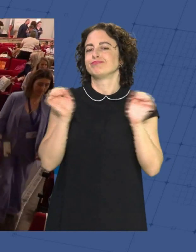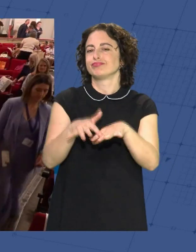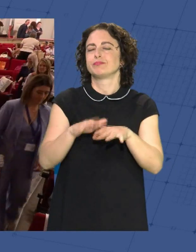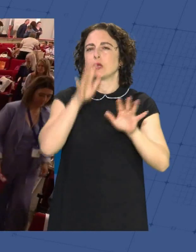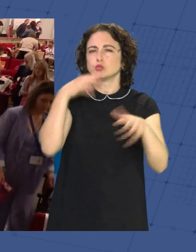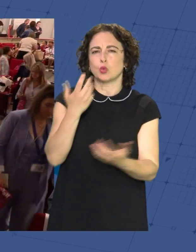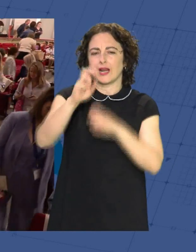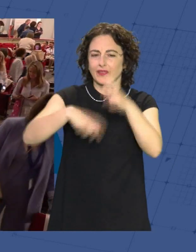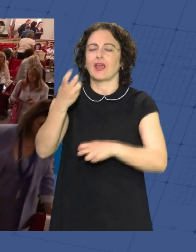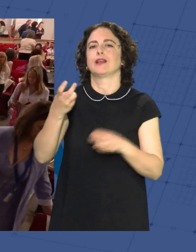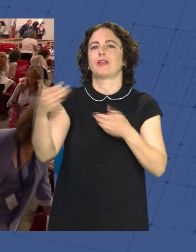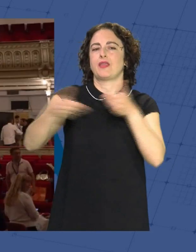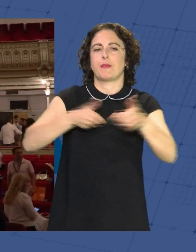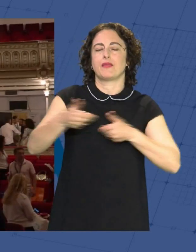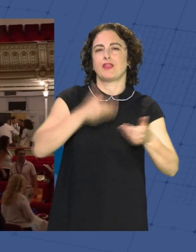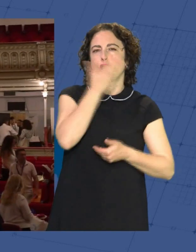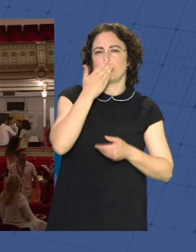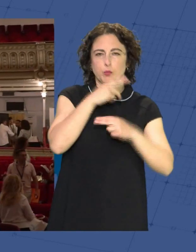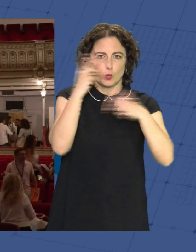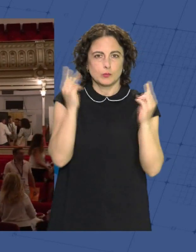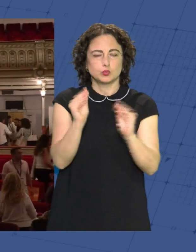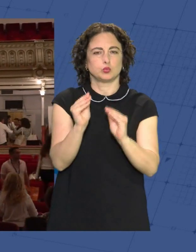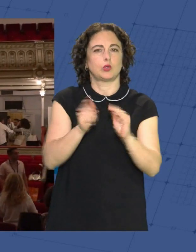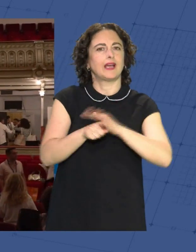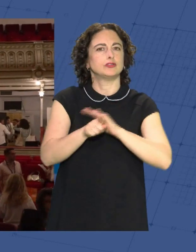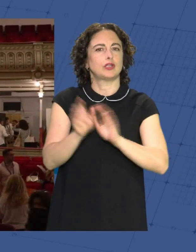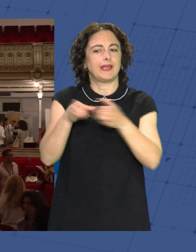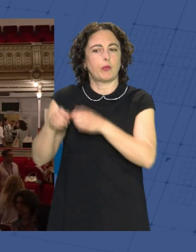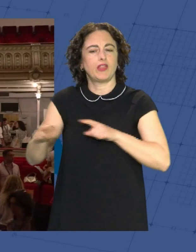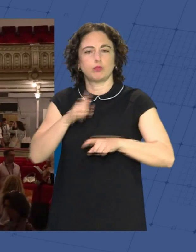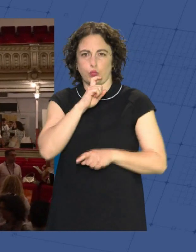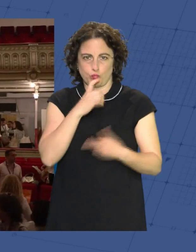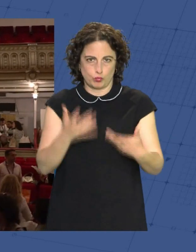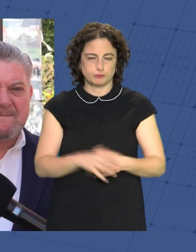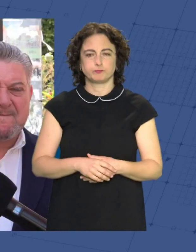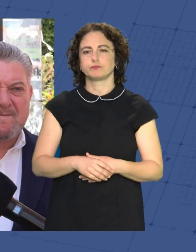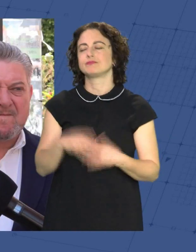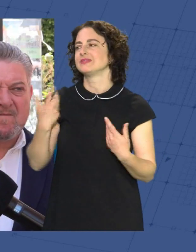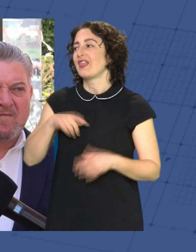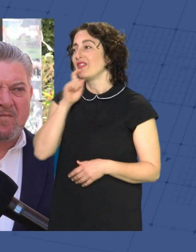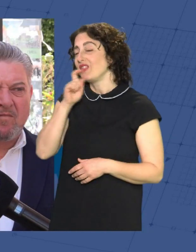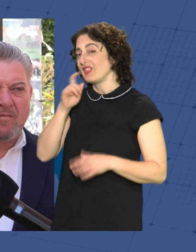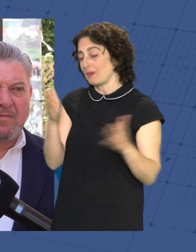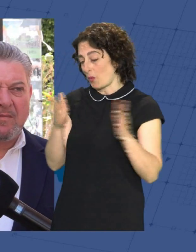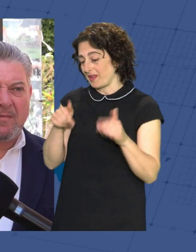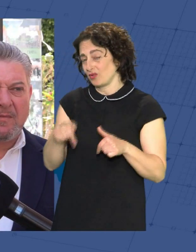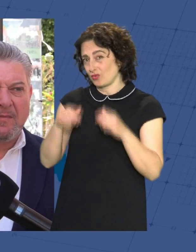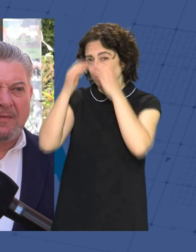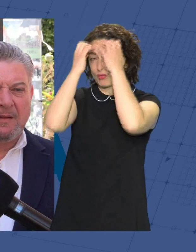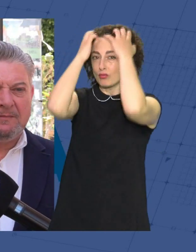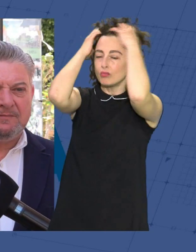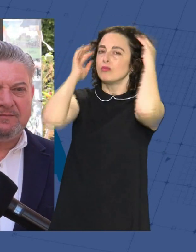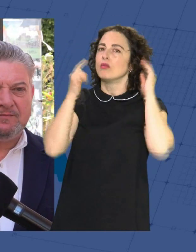principales demandas de las escuelas públicas y la gestión de los equipos directivos. Si ya es difícil en estos momentos ser